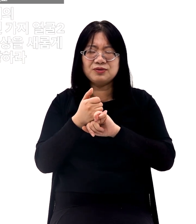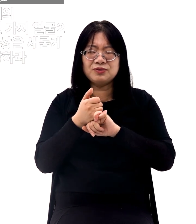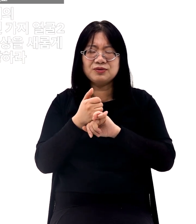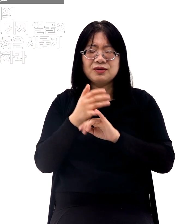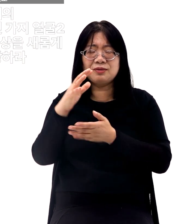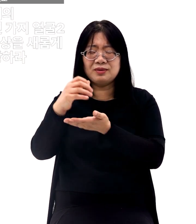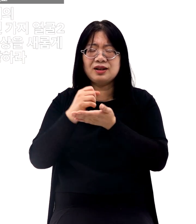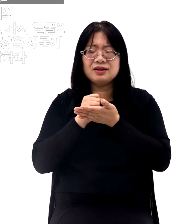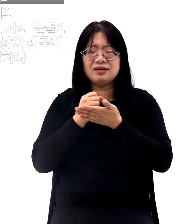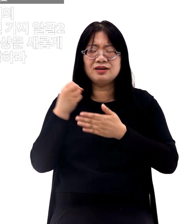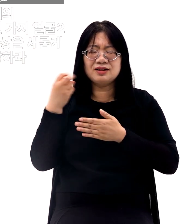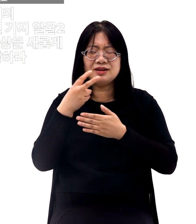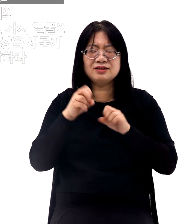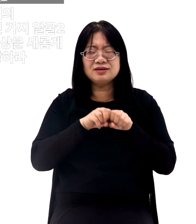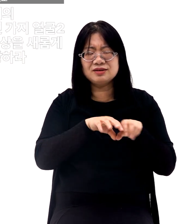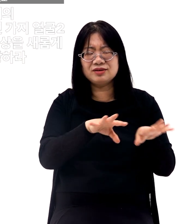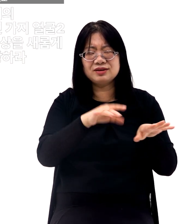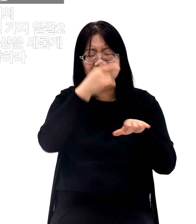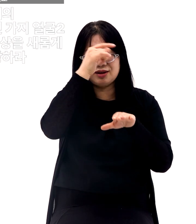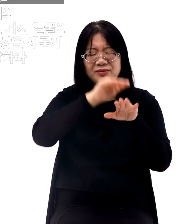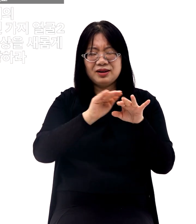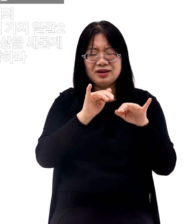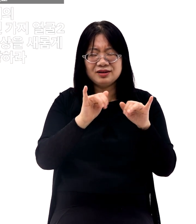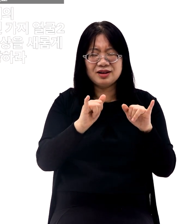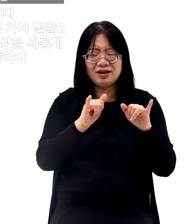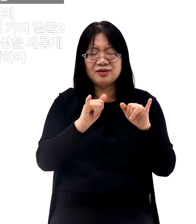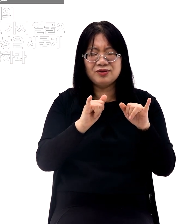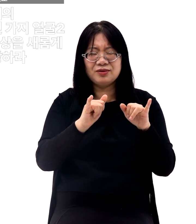다시 흩어지는 예배자로 저문을 나서는